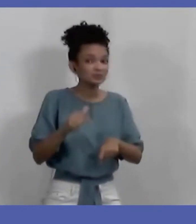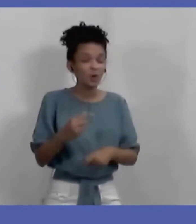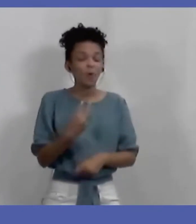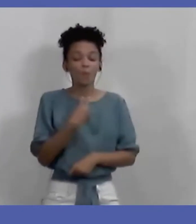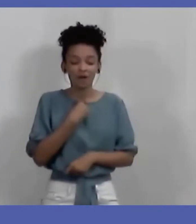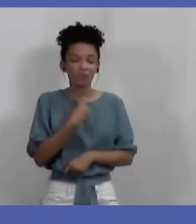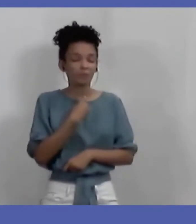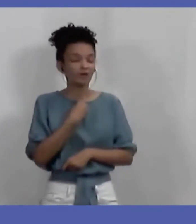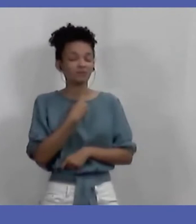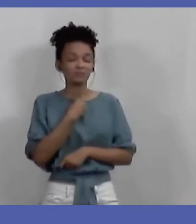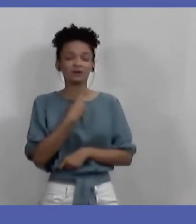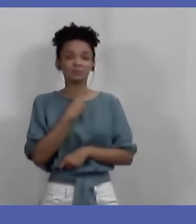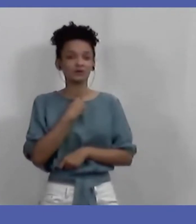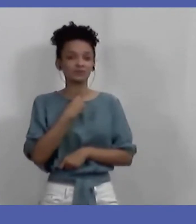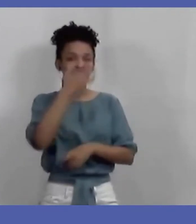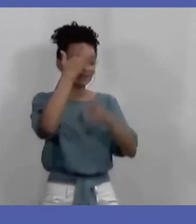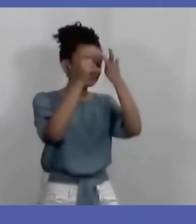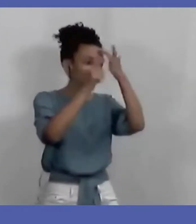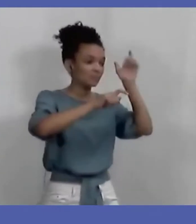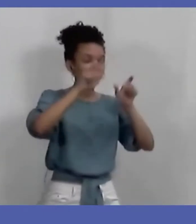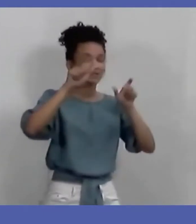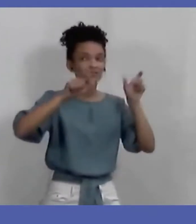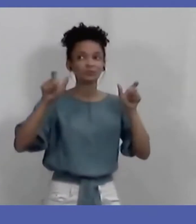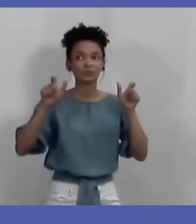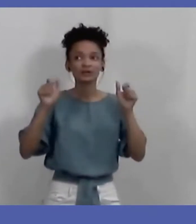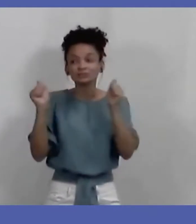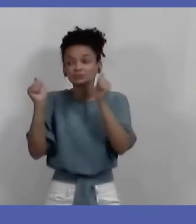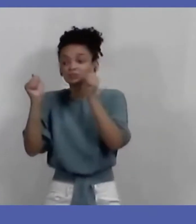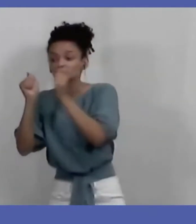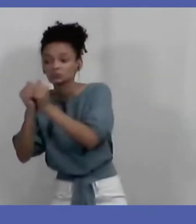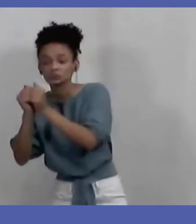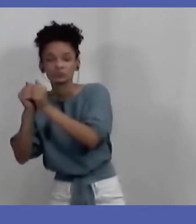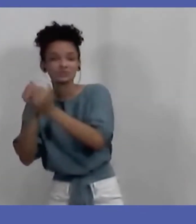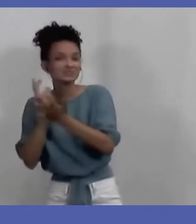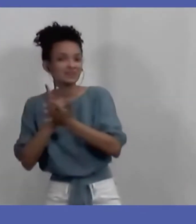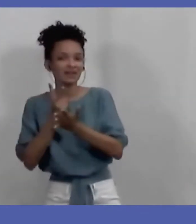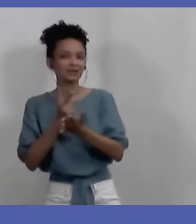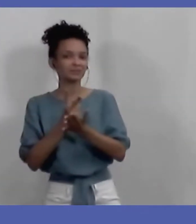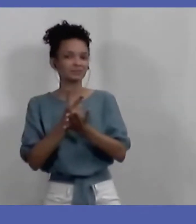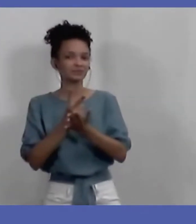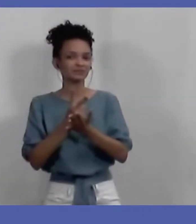pessoas grudavam nele. Amém?